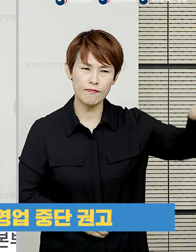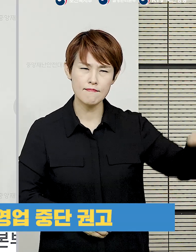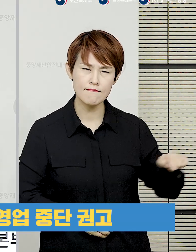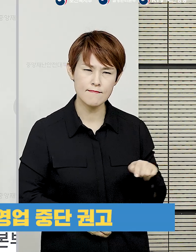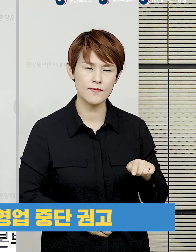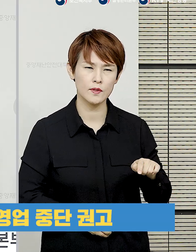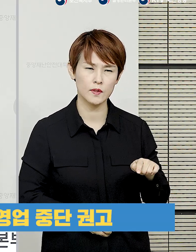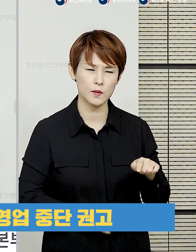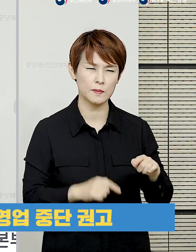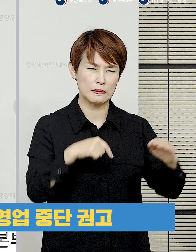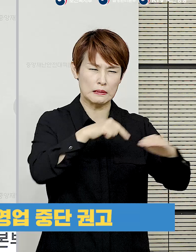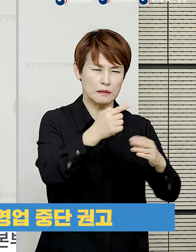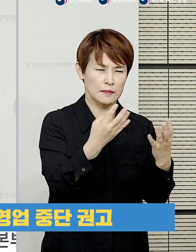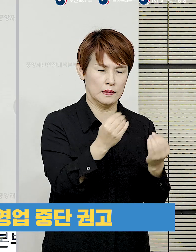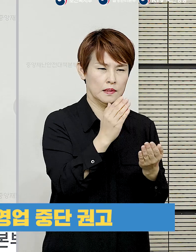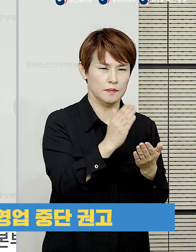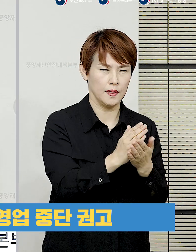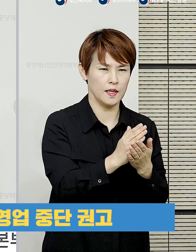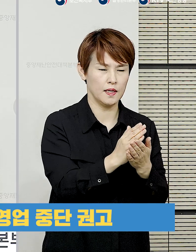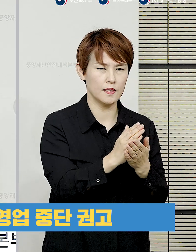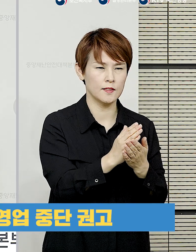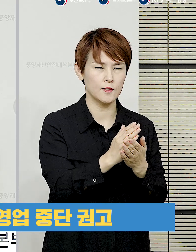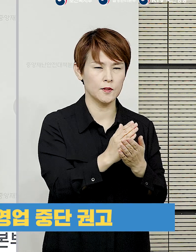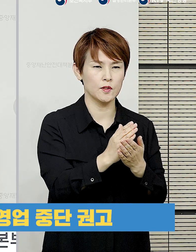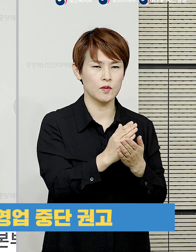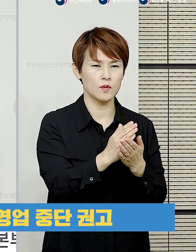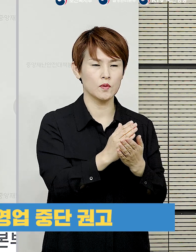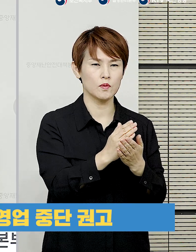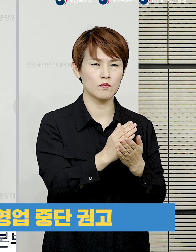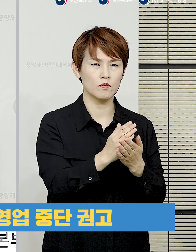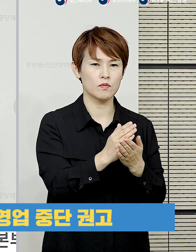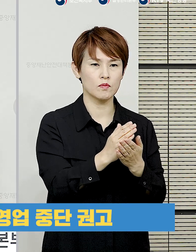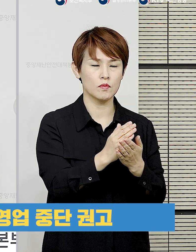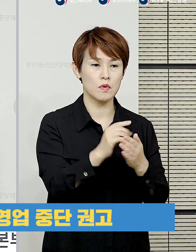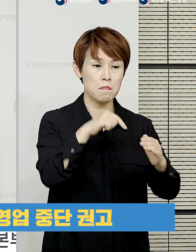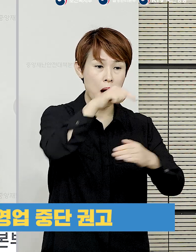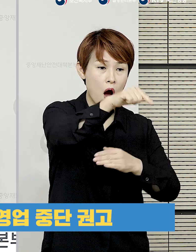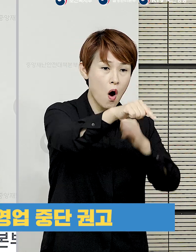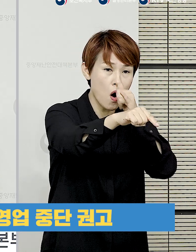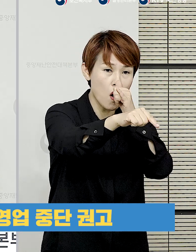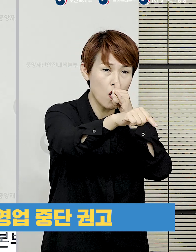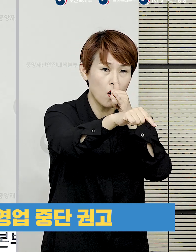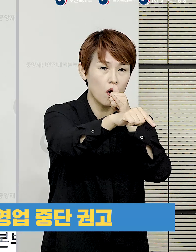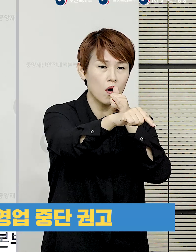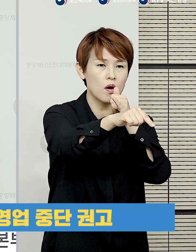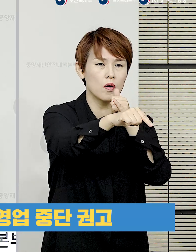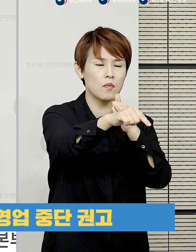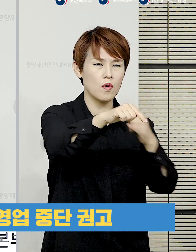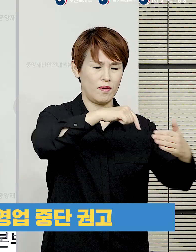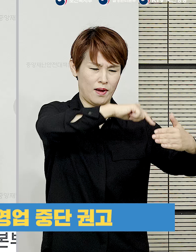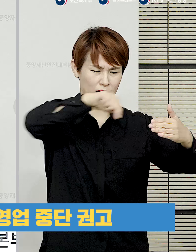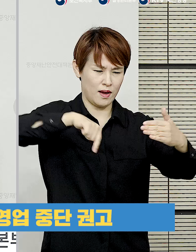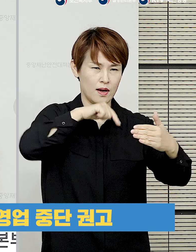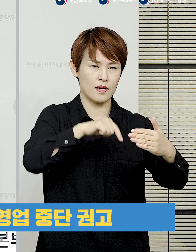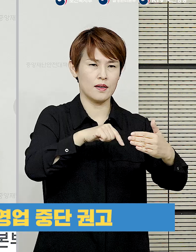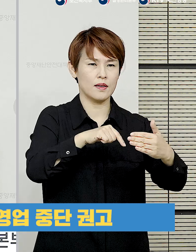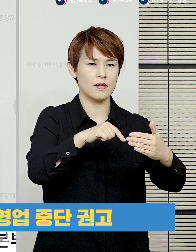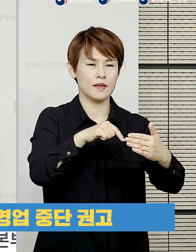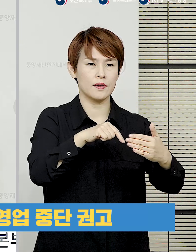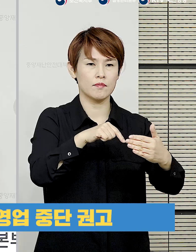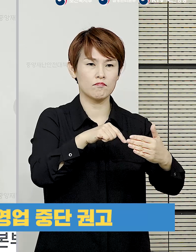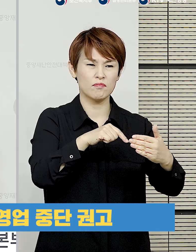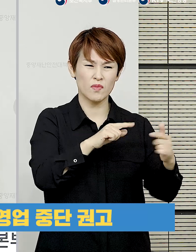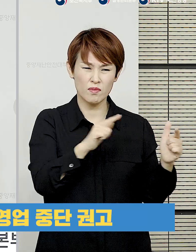최소한도의 활동만으로 외부로 나가게끔 하고 가급적 외부에서 할 수 있는 특히 실내 공간을 활용하는 여러 가지